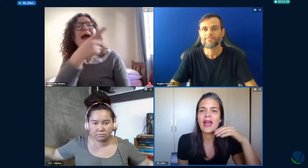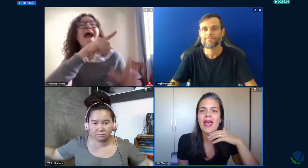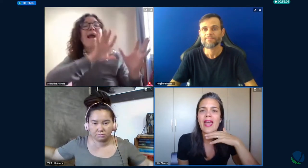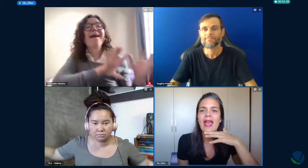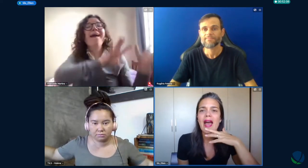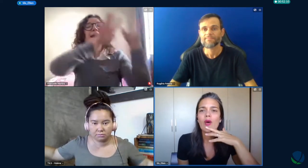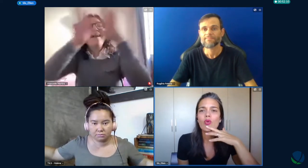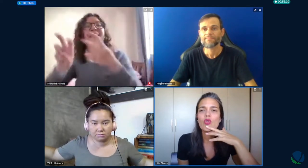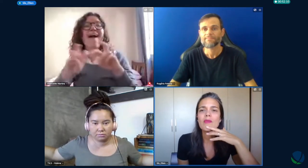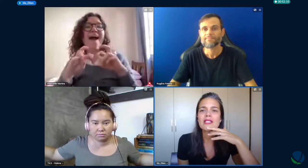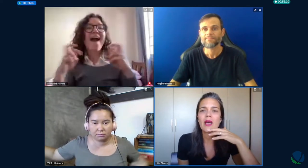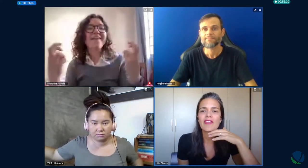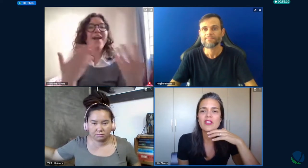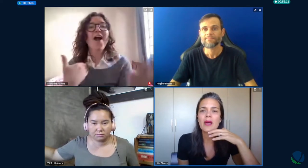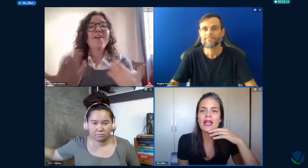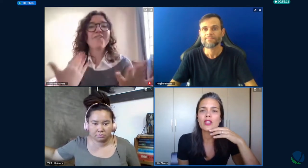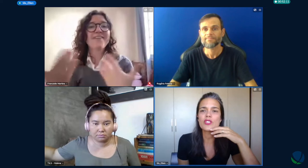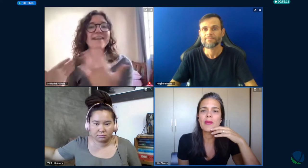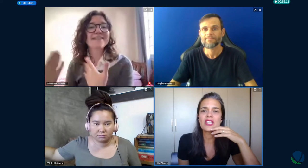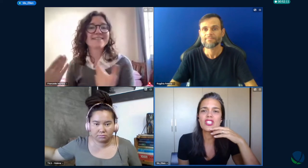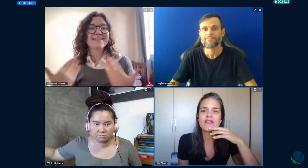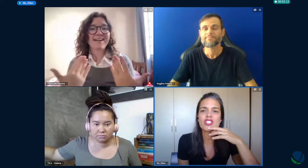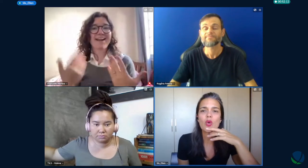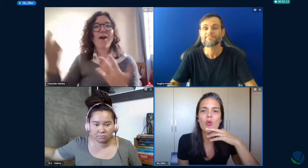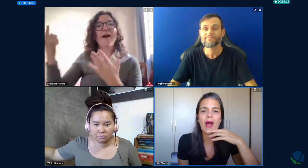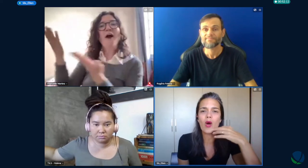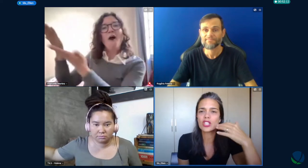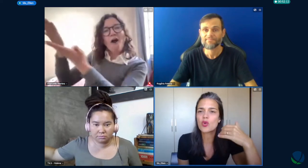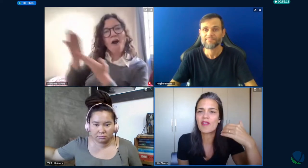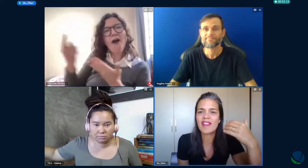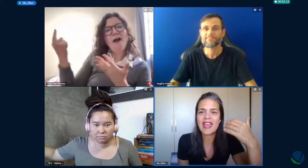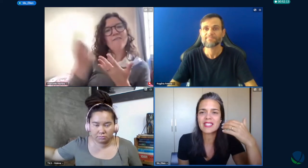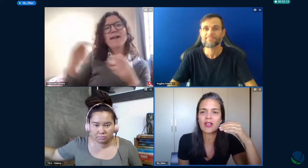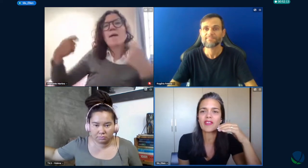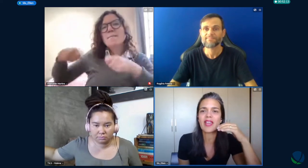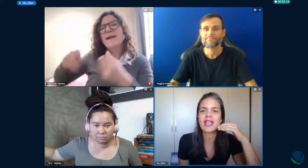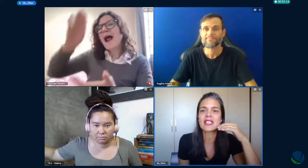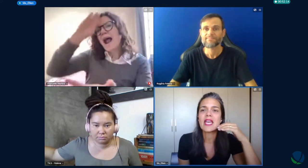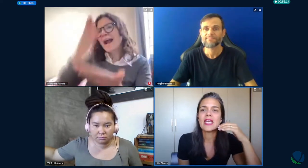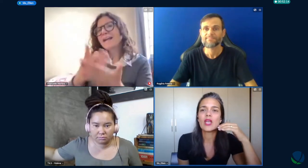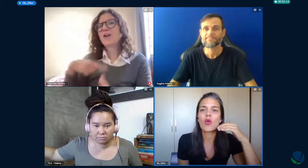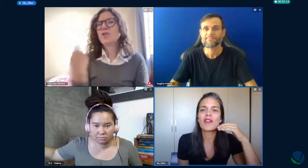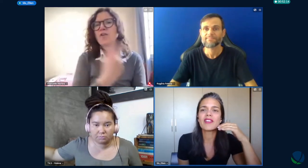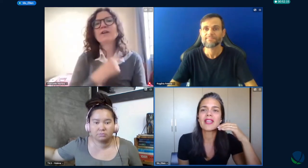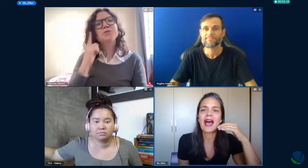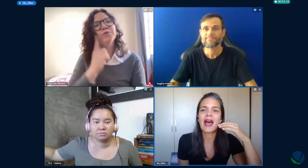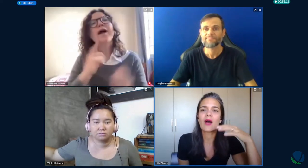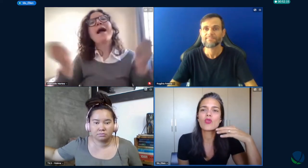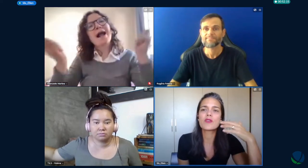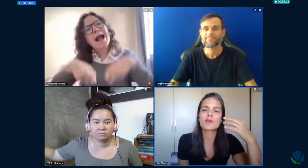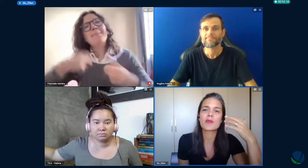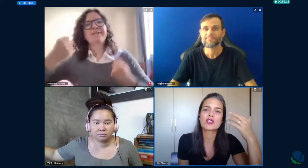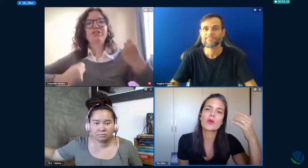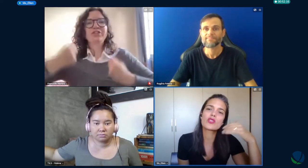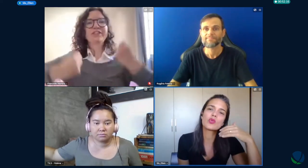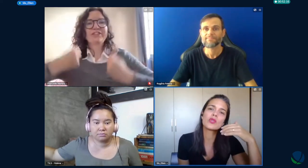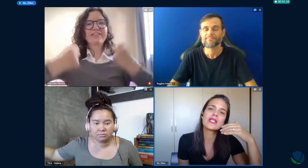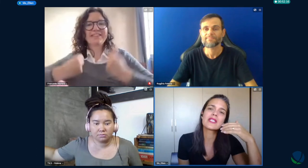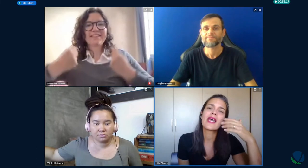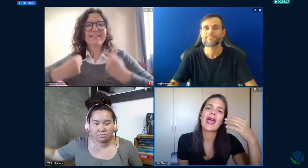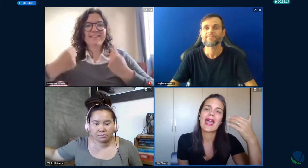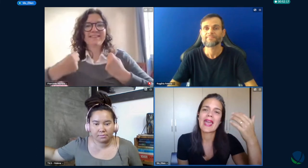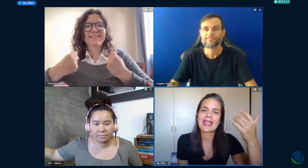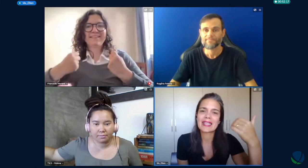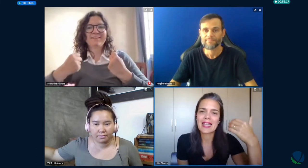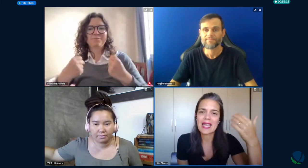ver fazer uma retrospectiva de uma roda de conversa, talvez, e convidar algumas pessoas